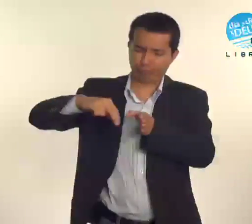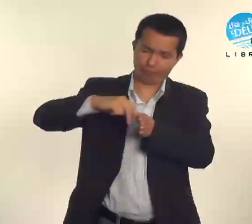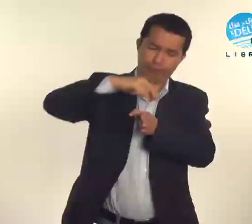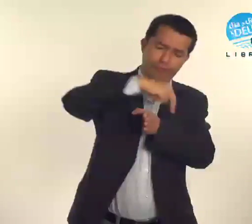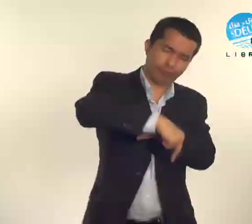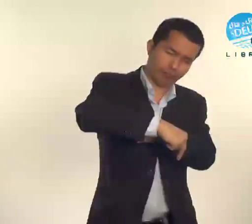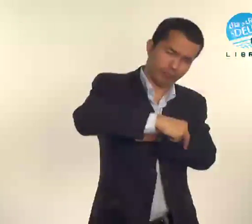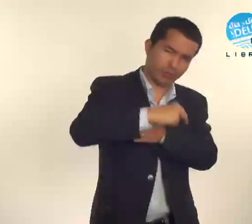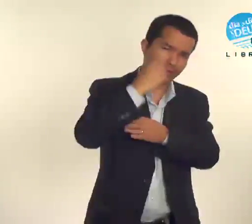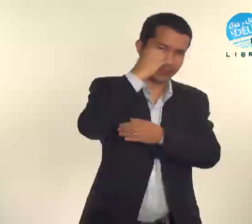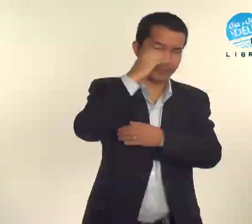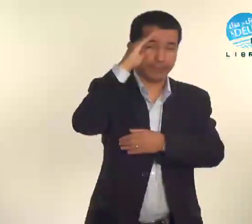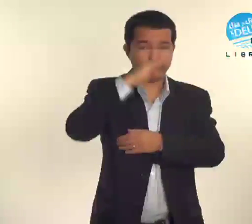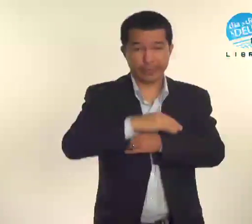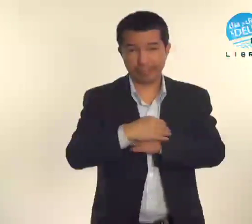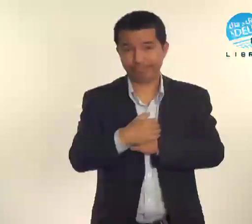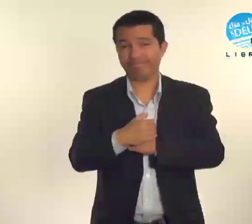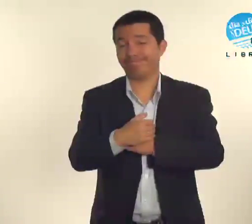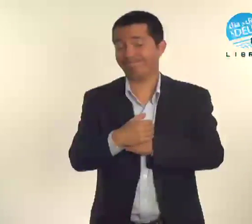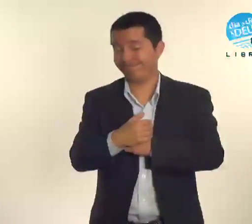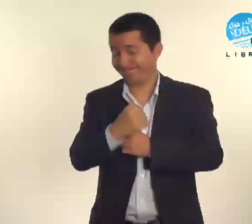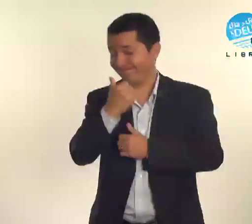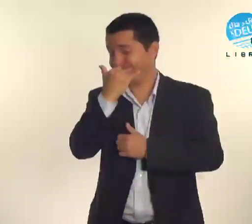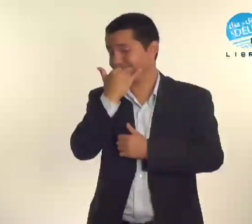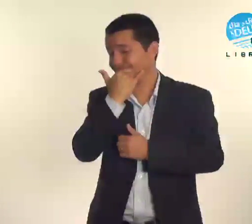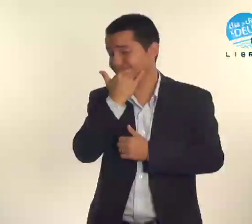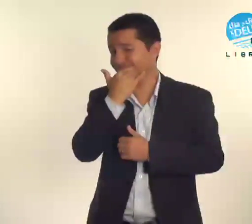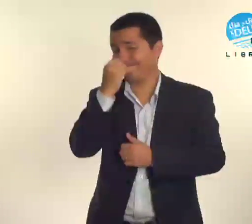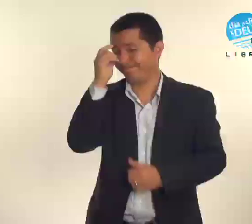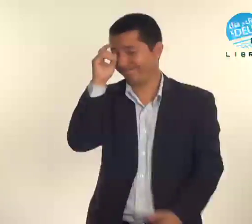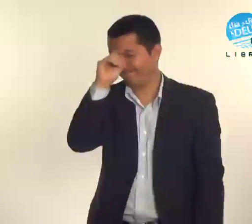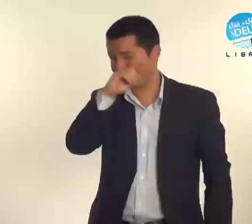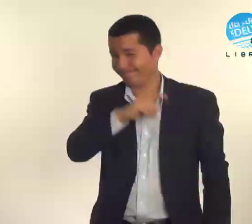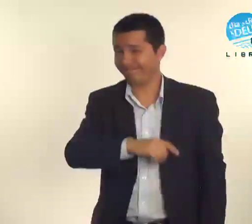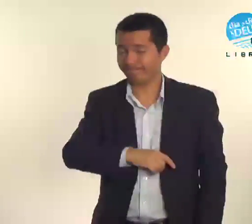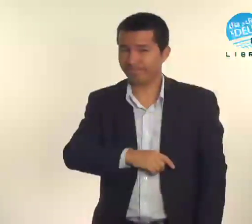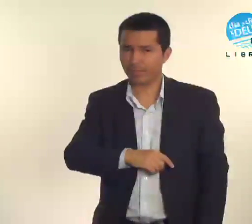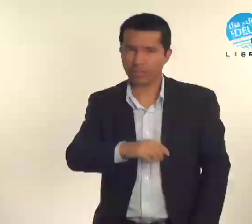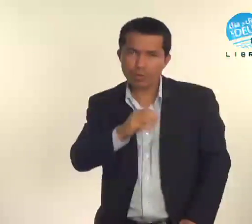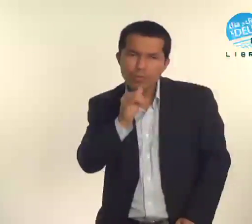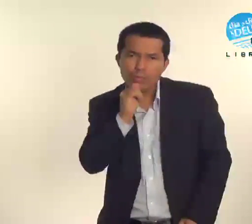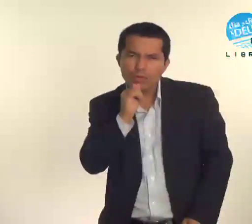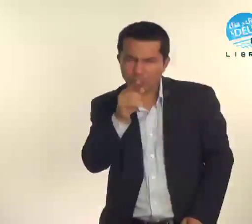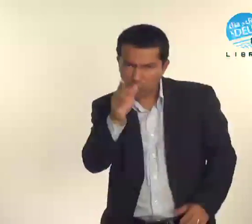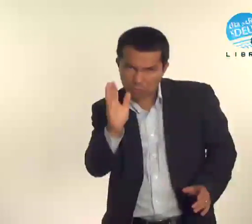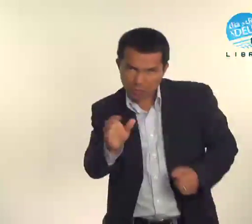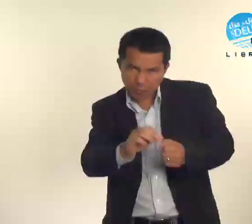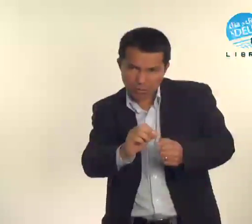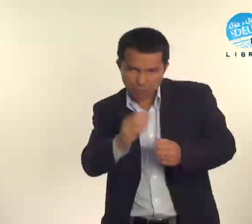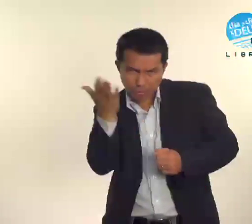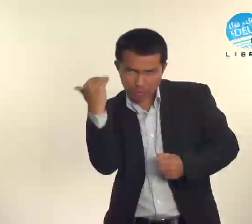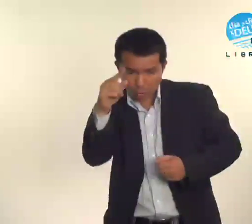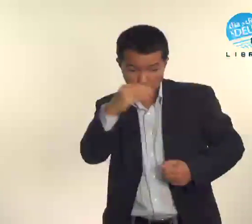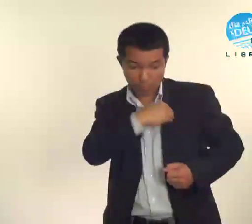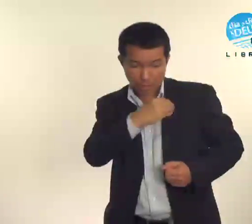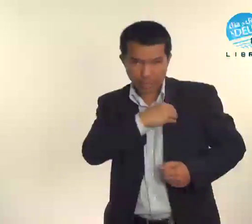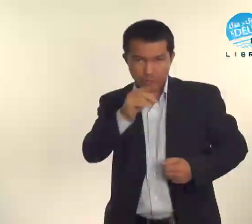Quem já fez alguma coisa que diz assim, puxa vida, nunca imaginei que eu fosse capaz de fazer isso?